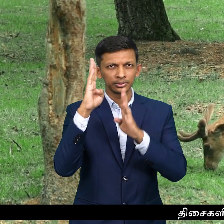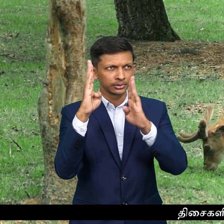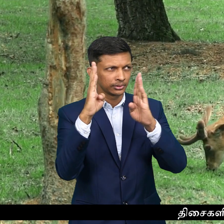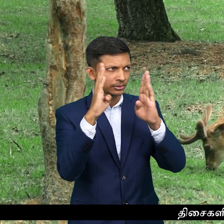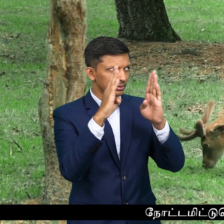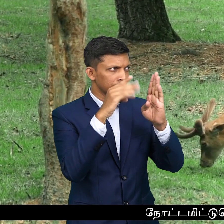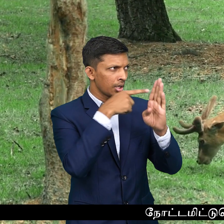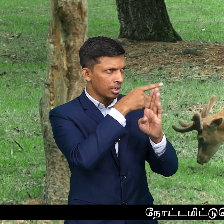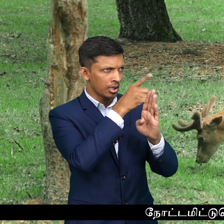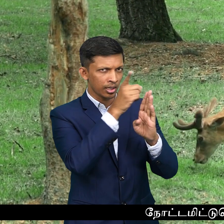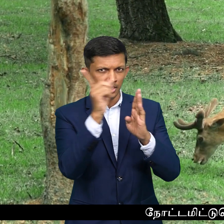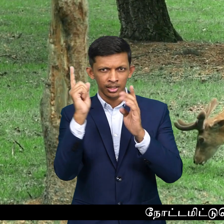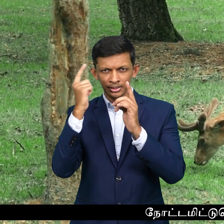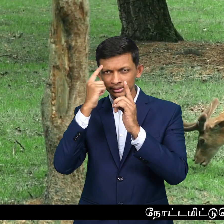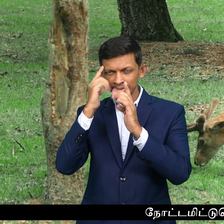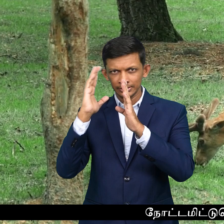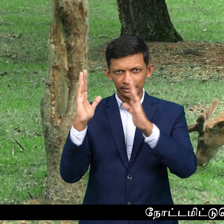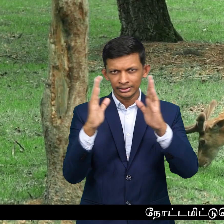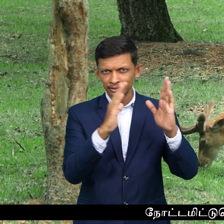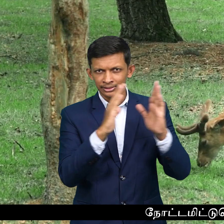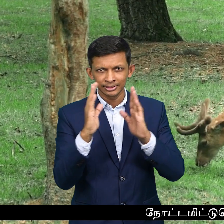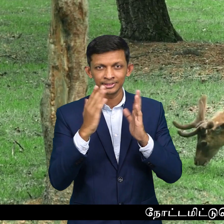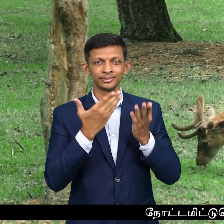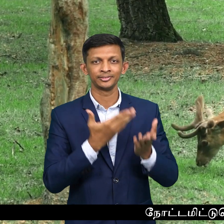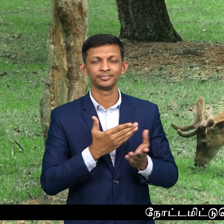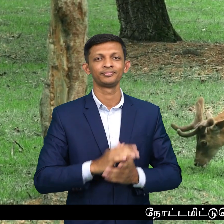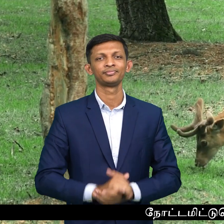திசைகளிலும் கண்கள் நோட்டமிட்டு கொண்டே இருக்கும்.